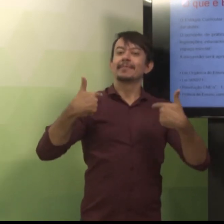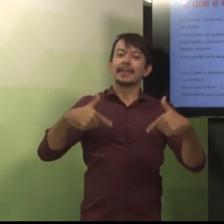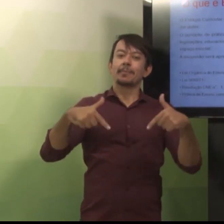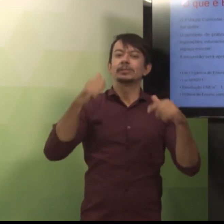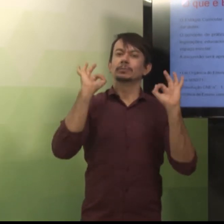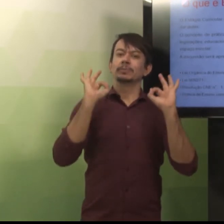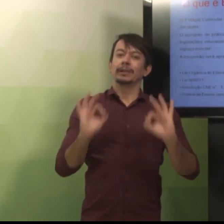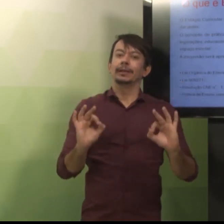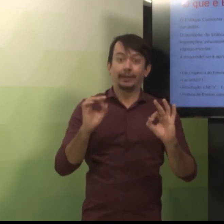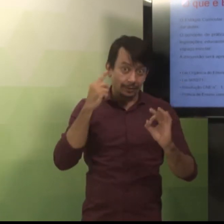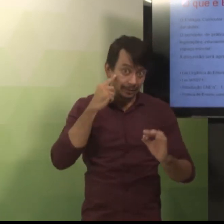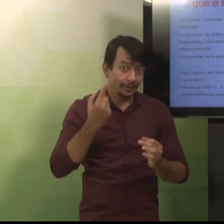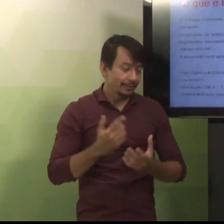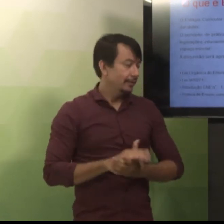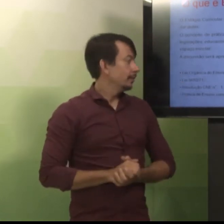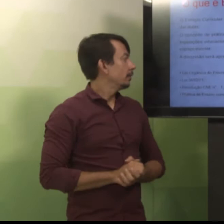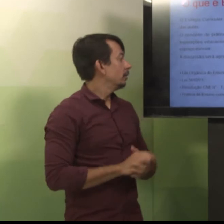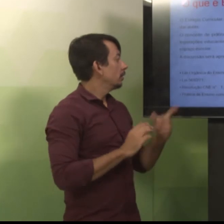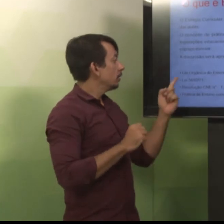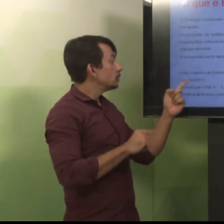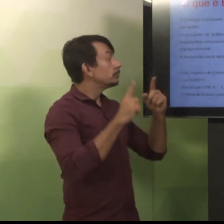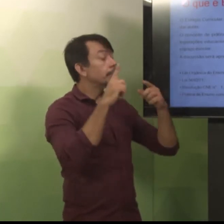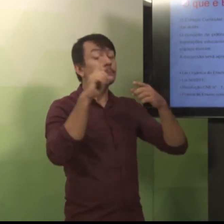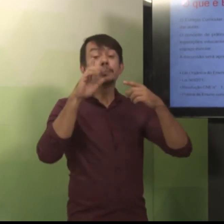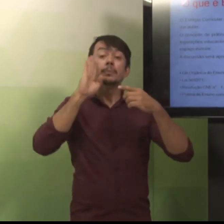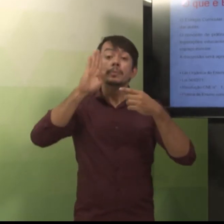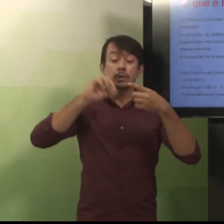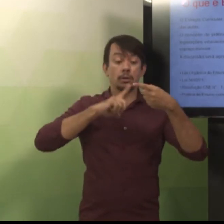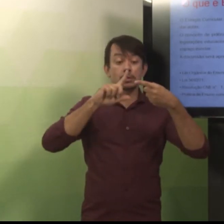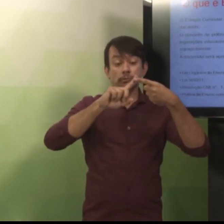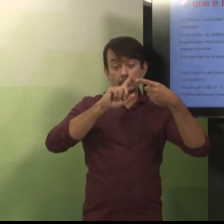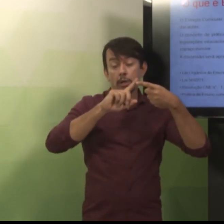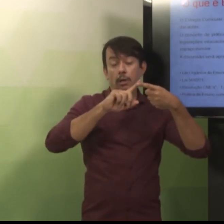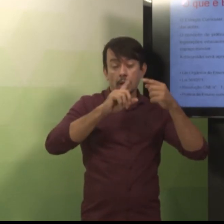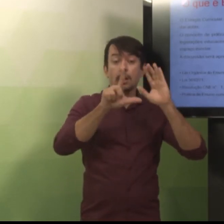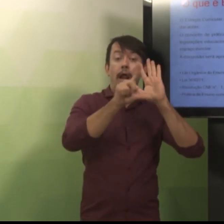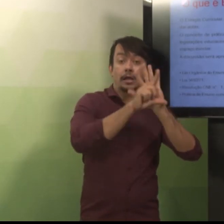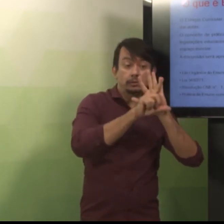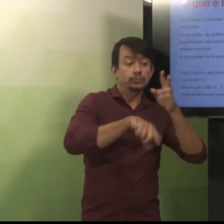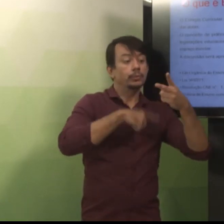não havia essa prática. As pessoas não sabiam como lidar.